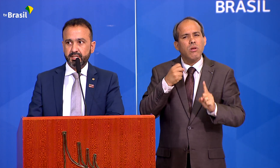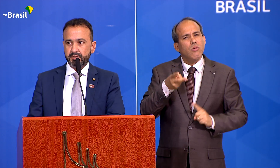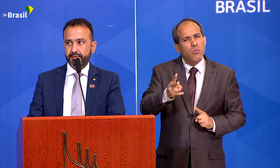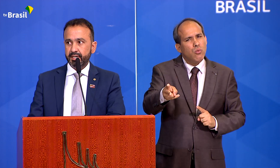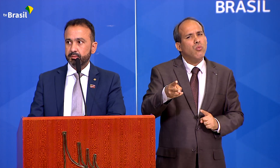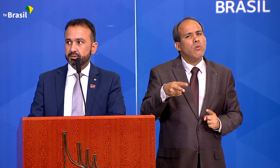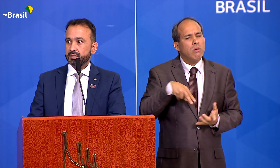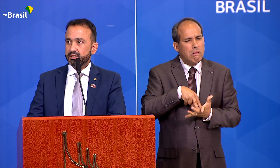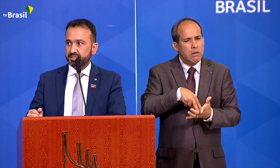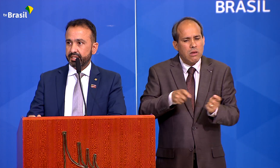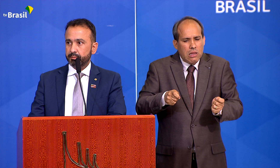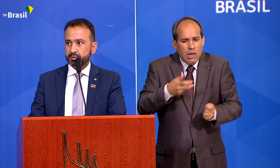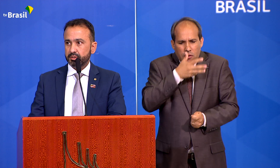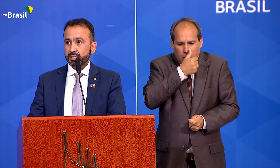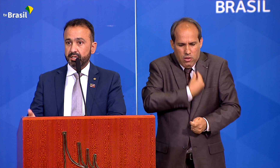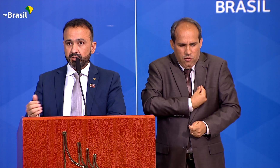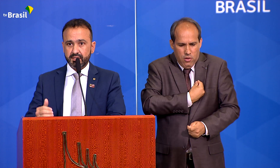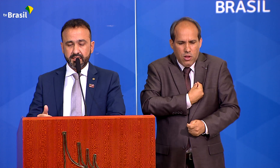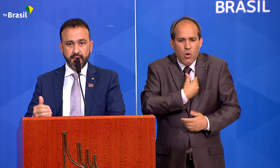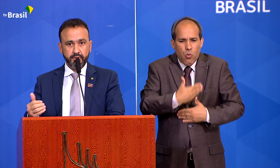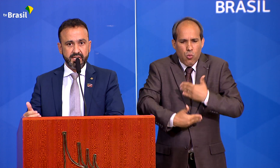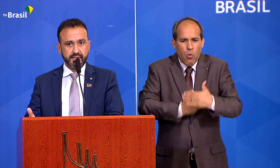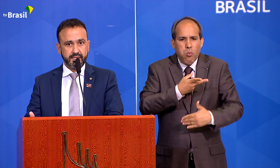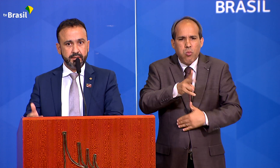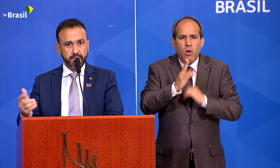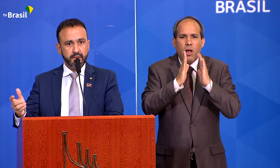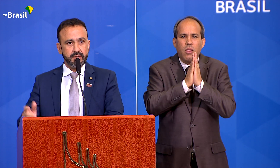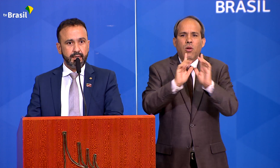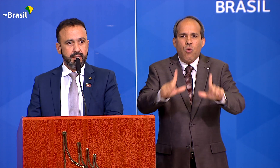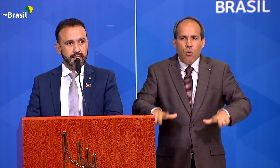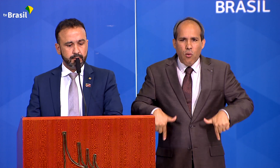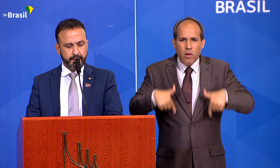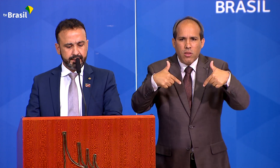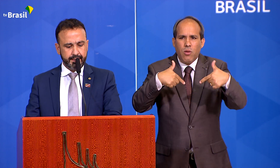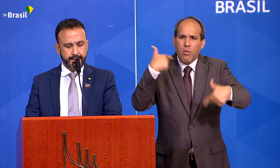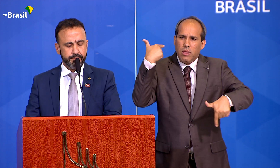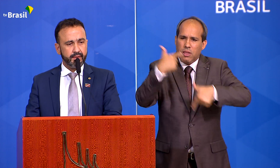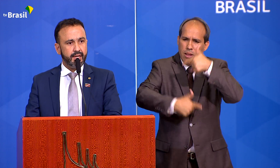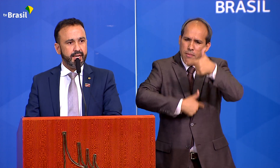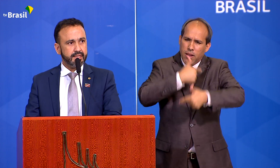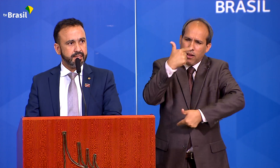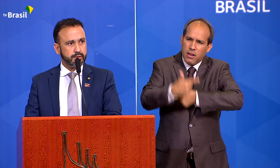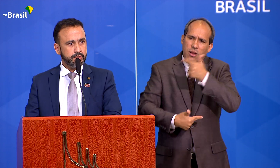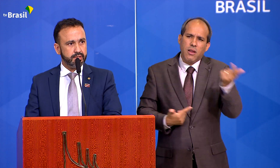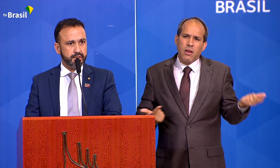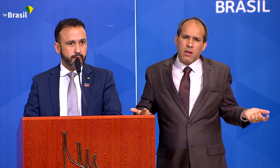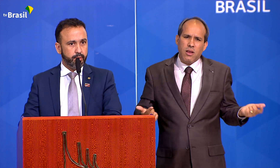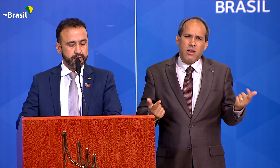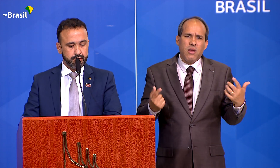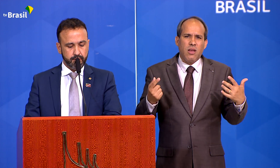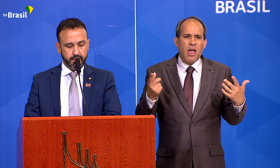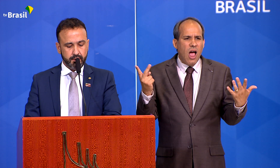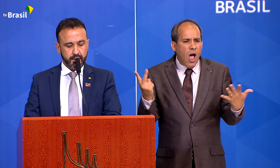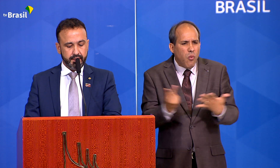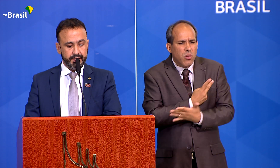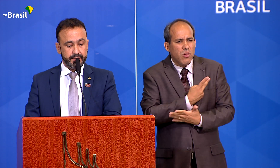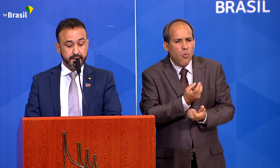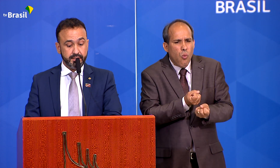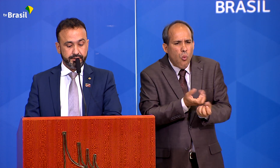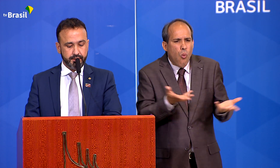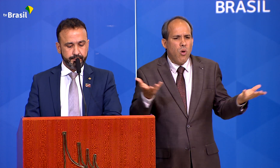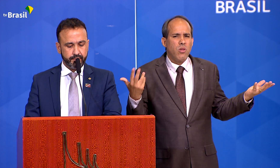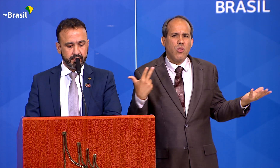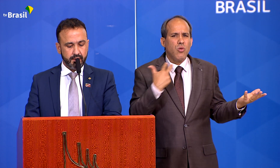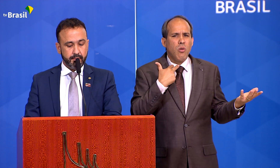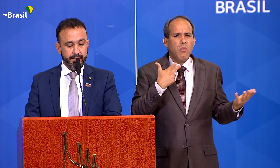quanto vida tivermos estaremos em oração em Ação trabalhando para que essas coisas não possam